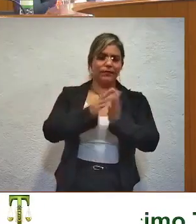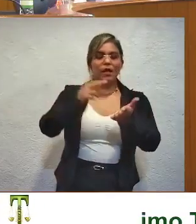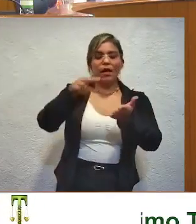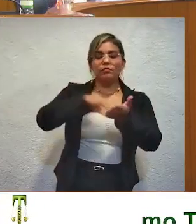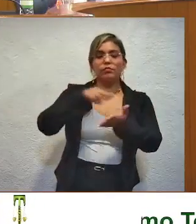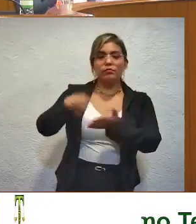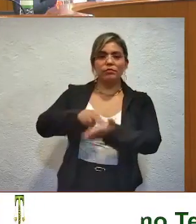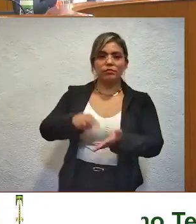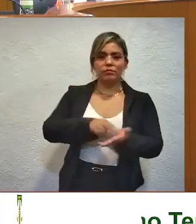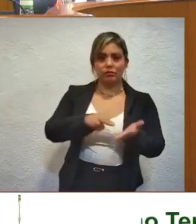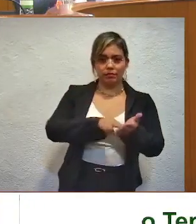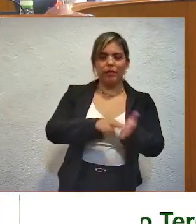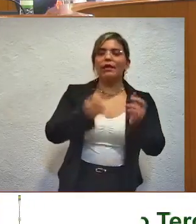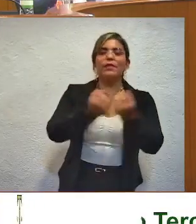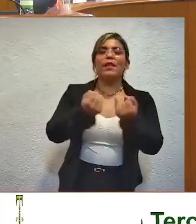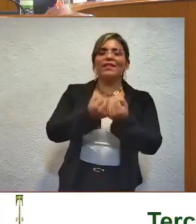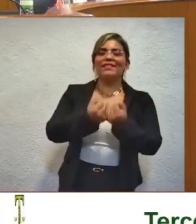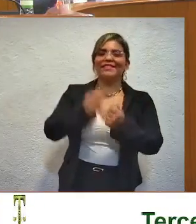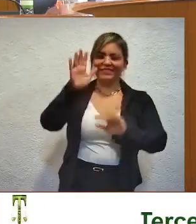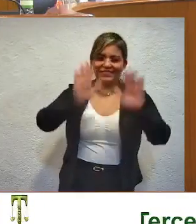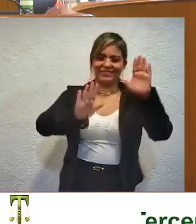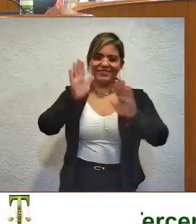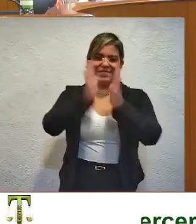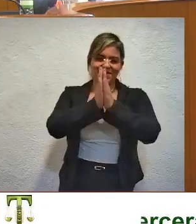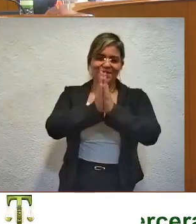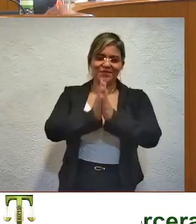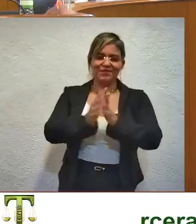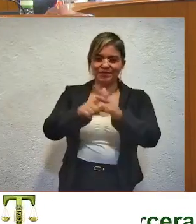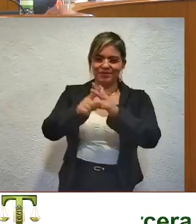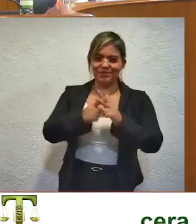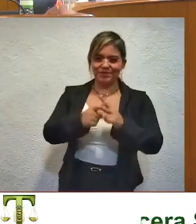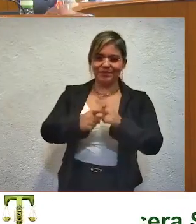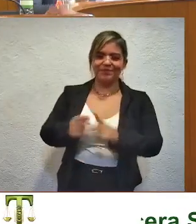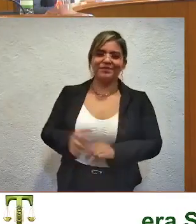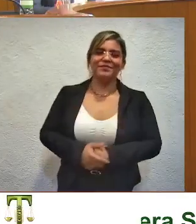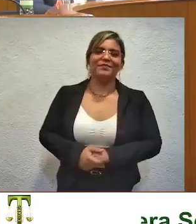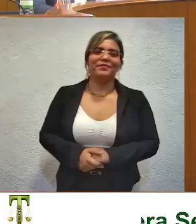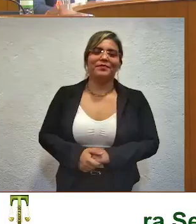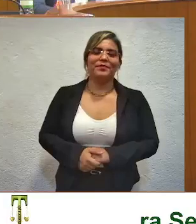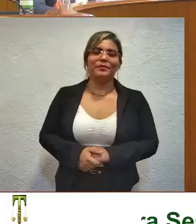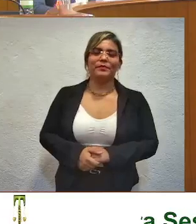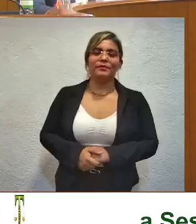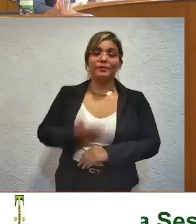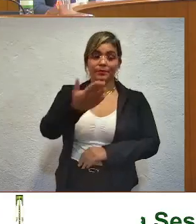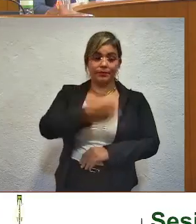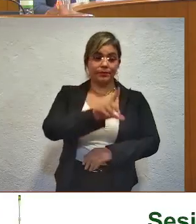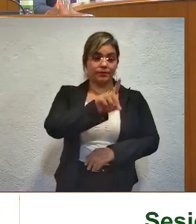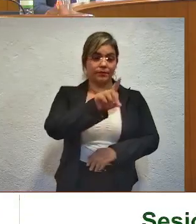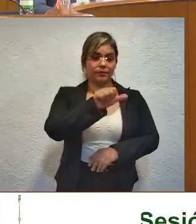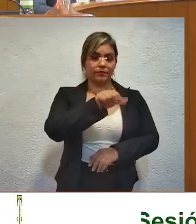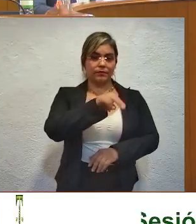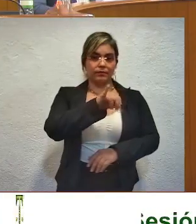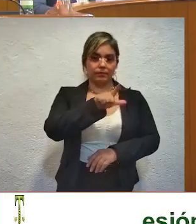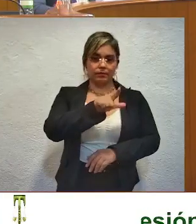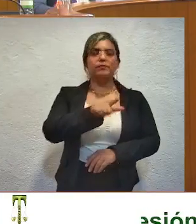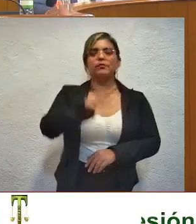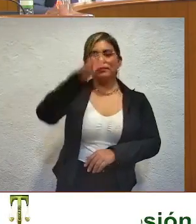la votación. Secretario, por favor. Con gusto, magistrada presidenta. Magistrado Daniel Preciado Temiquel. A